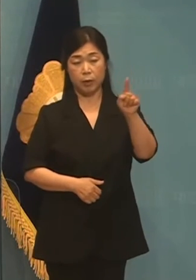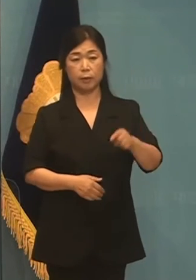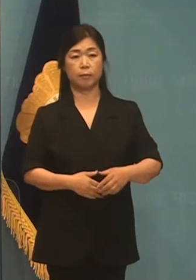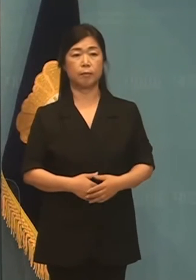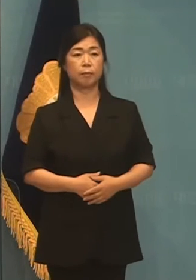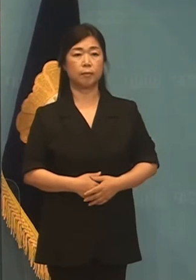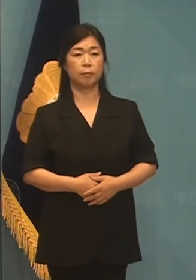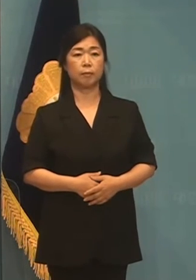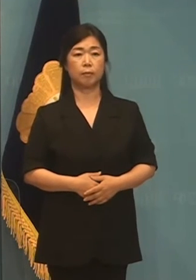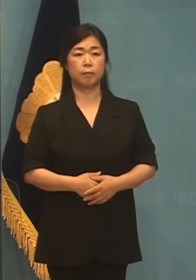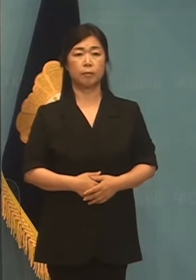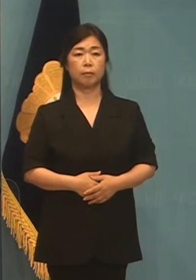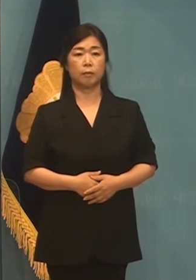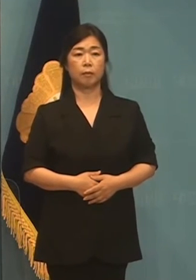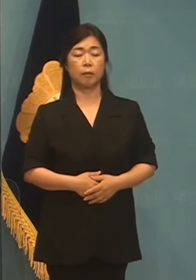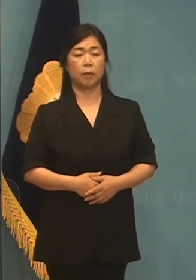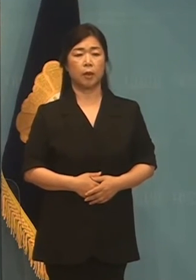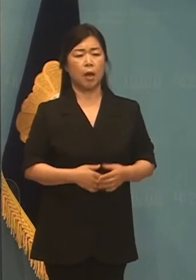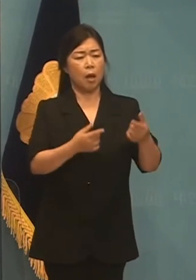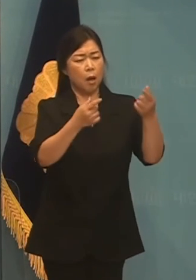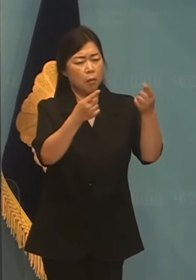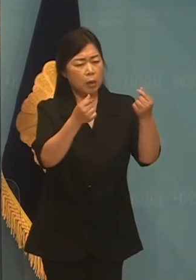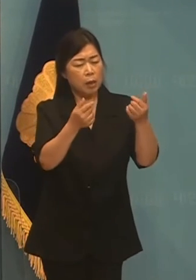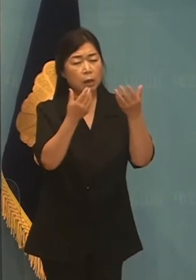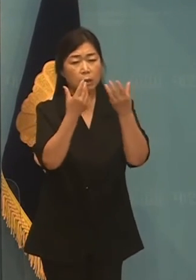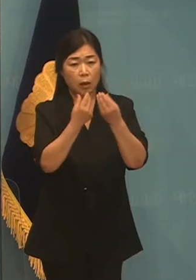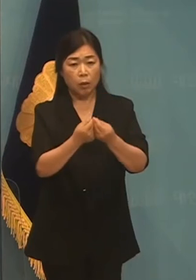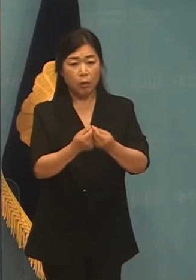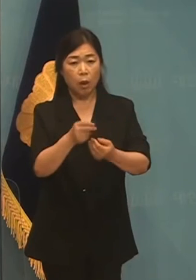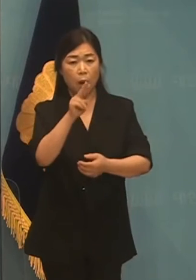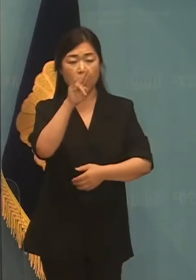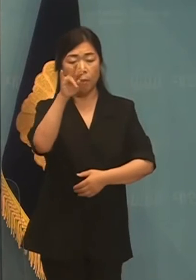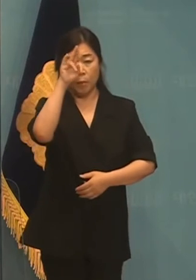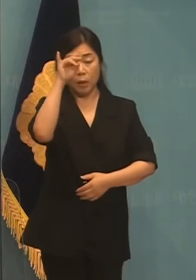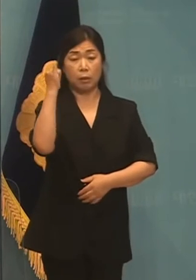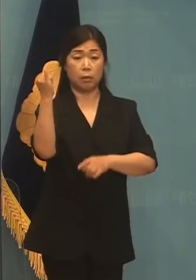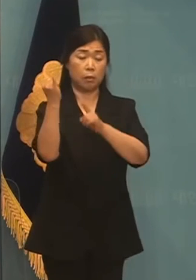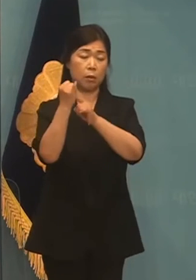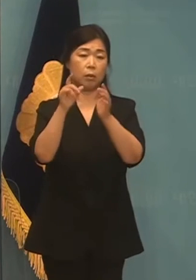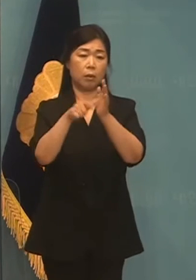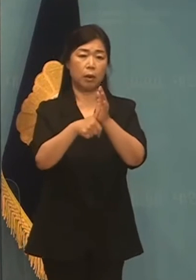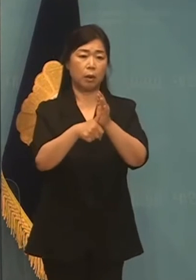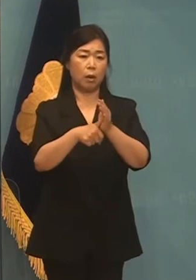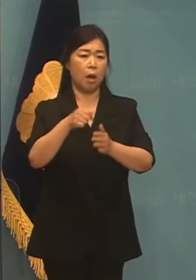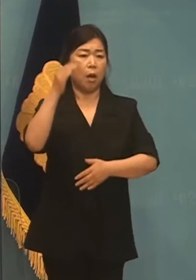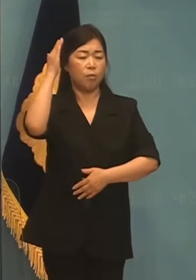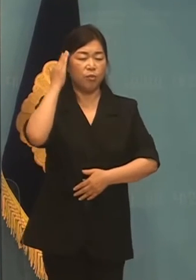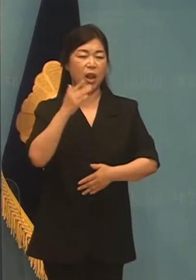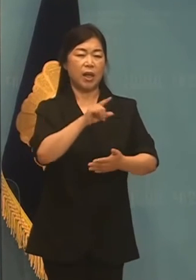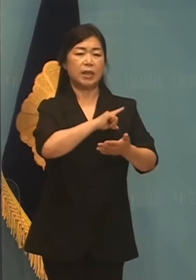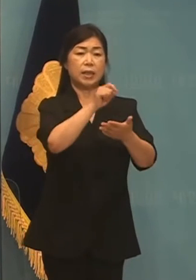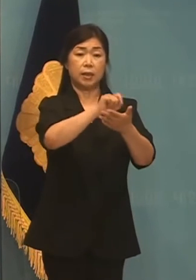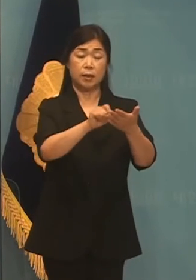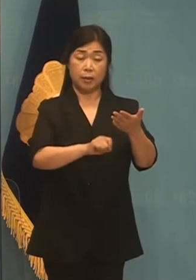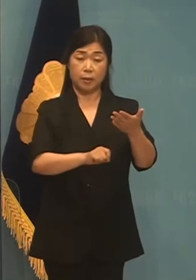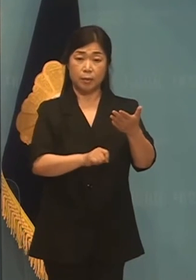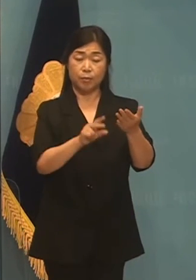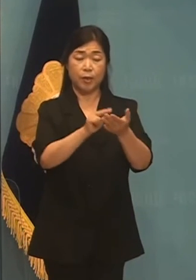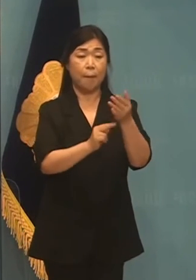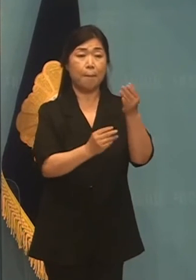상태입니다. 비슷한 선례로 박근혜 정부 때 블랙리스트 파동이